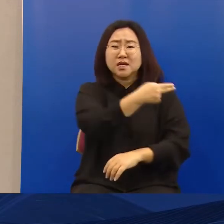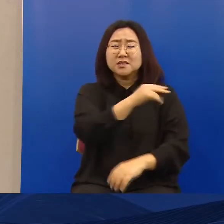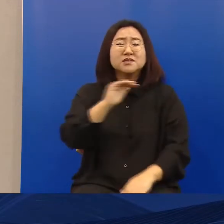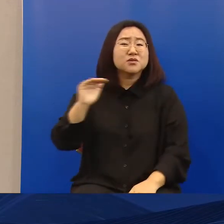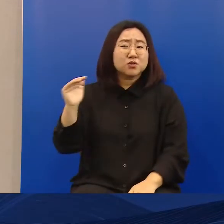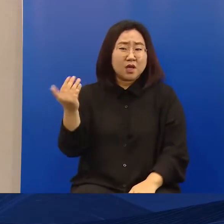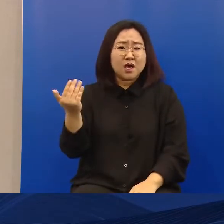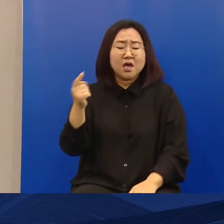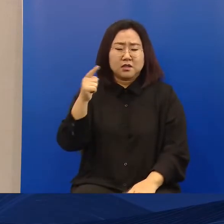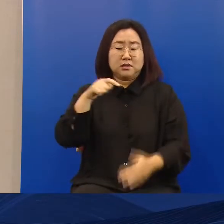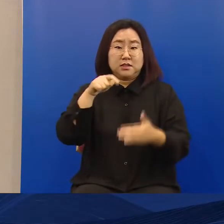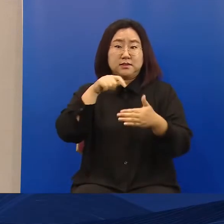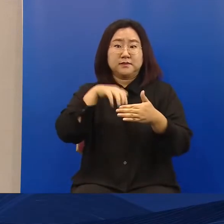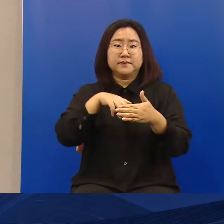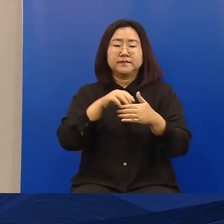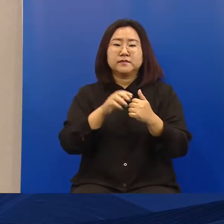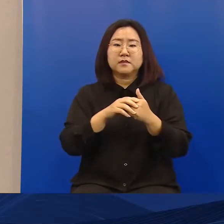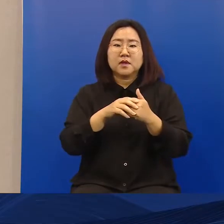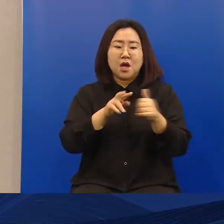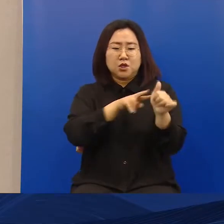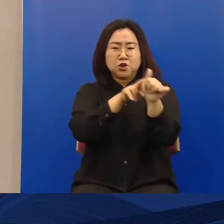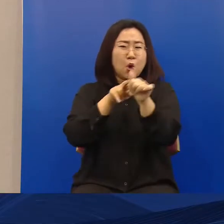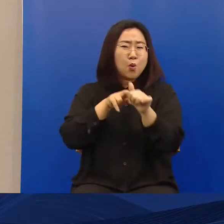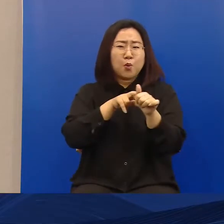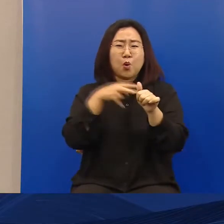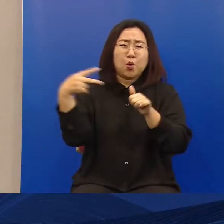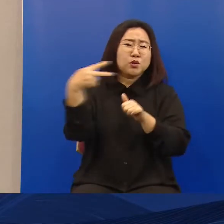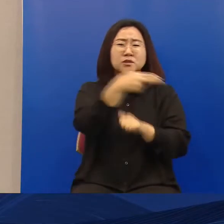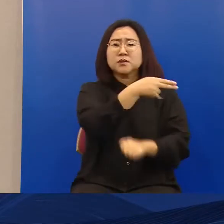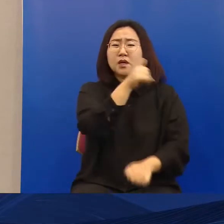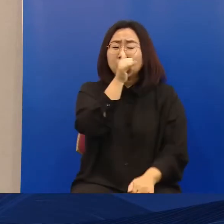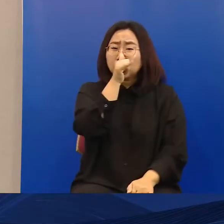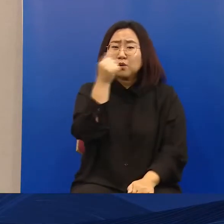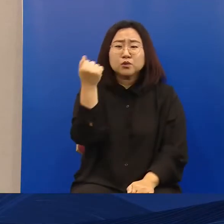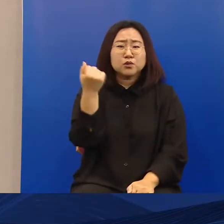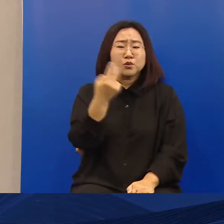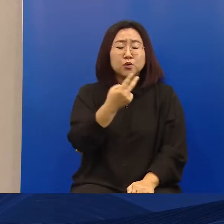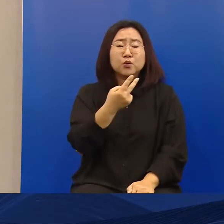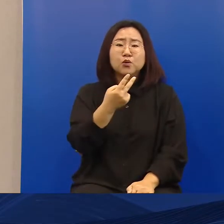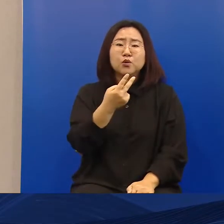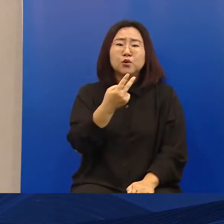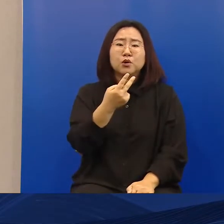가져오고, 그래서 그 속에서 정보의 차단 또는